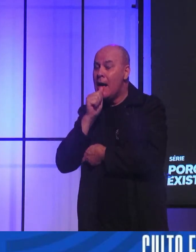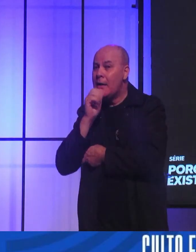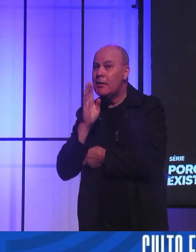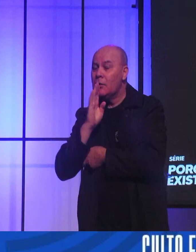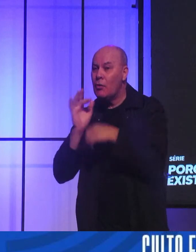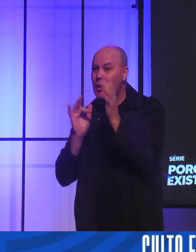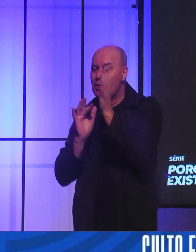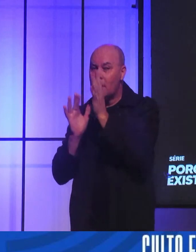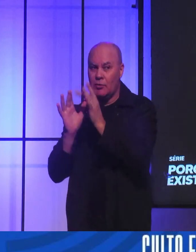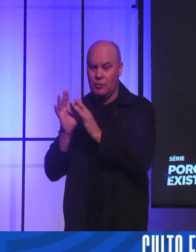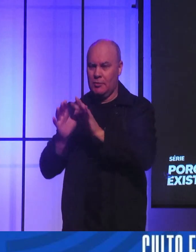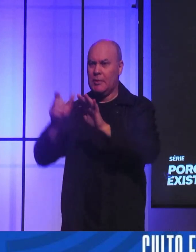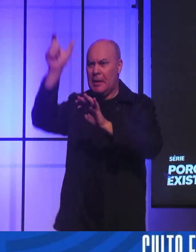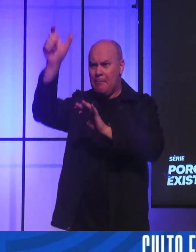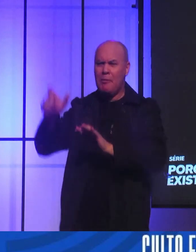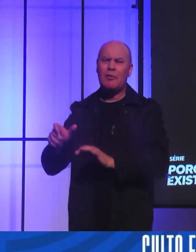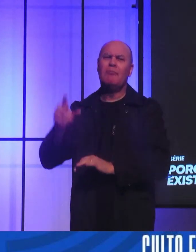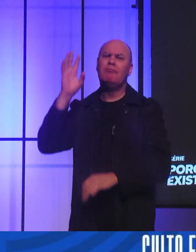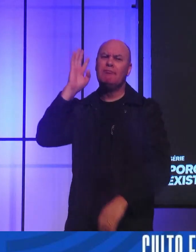legal.